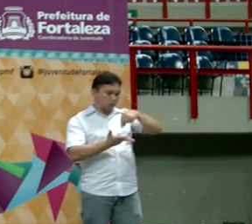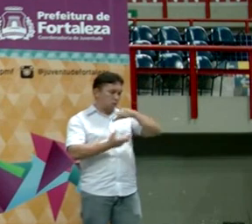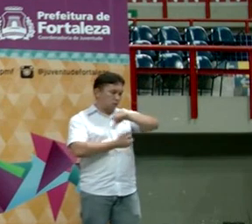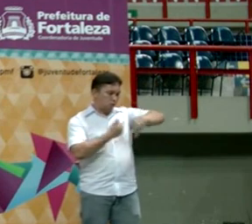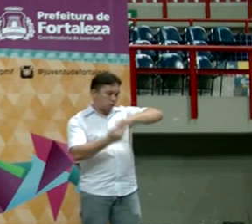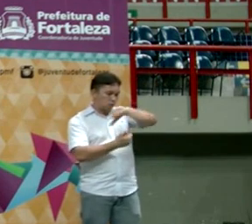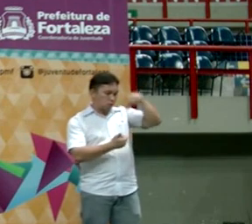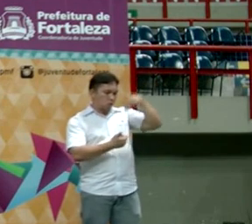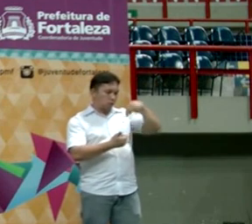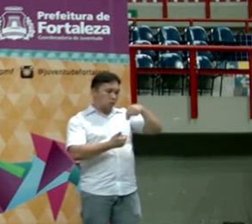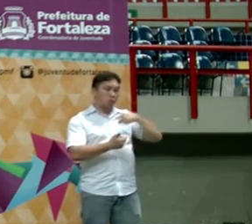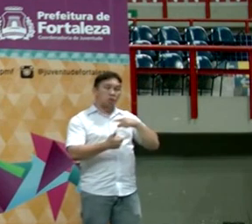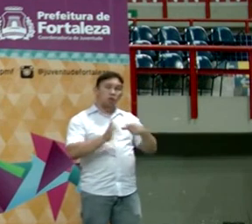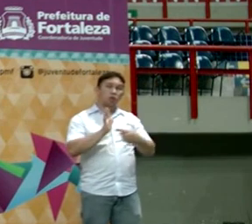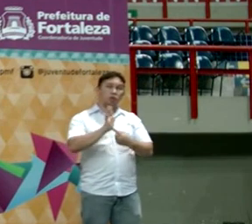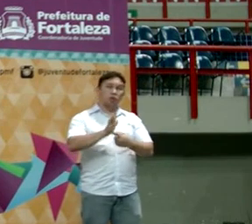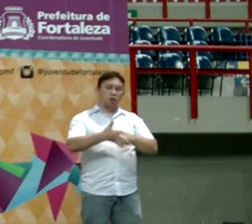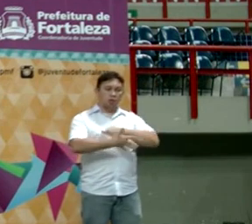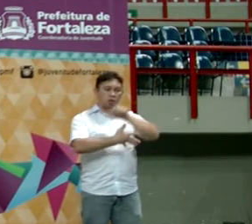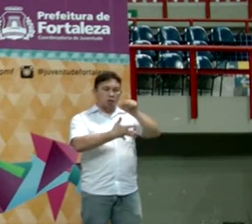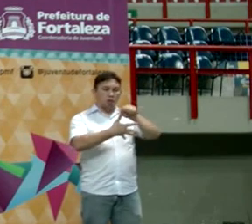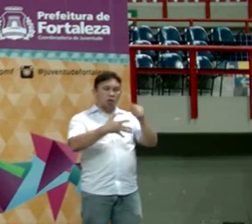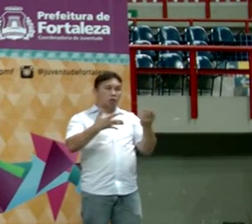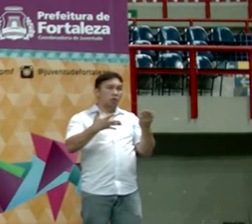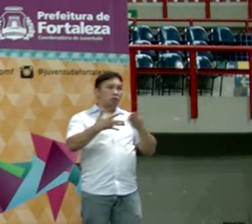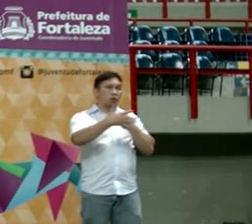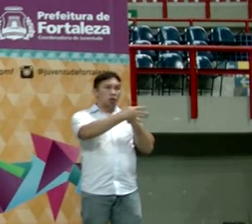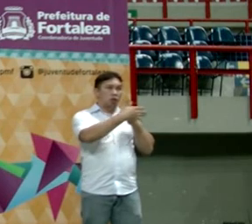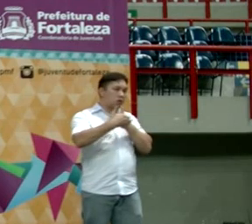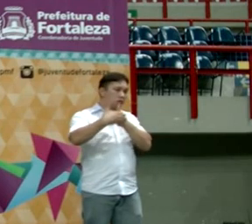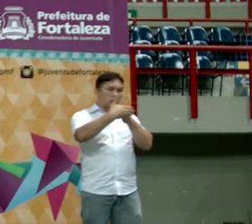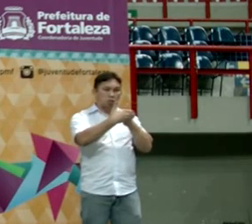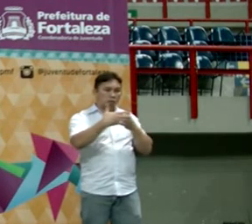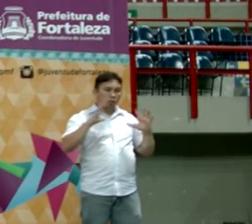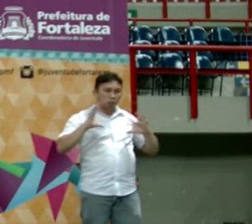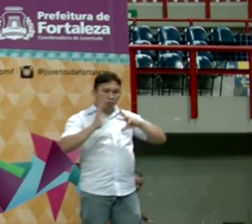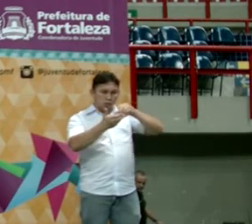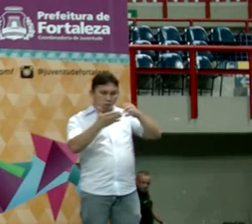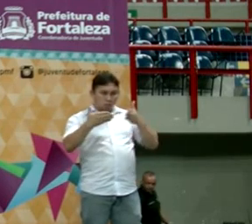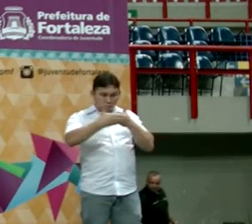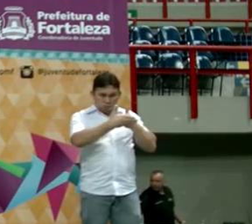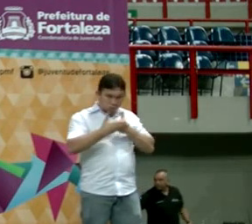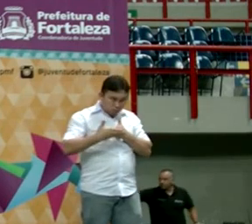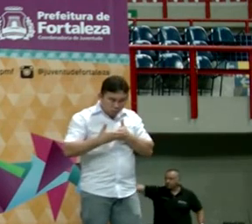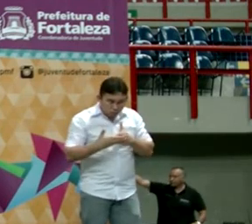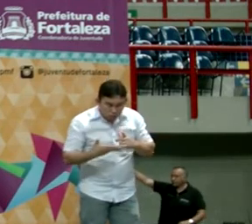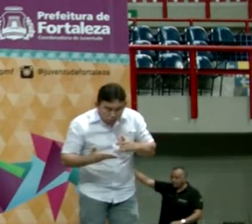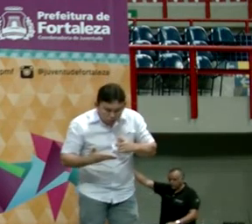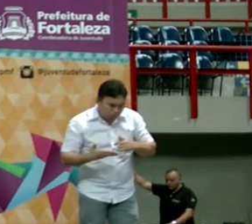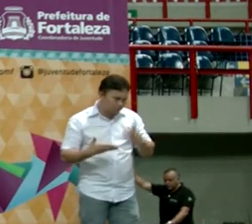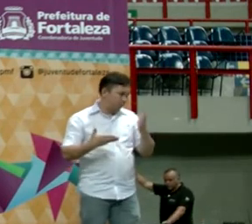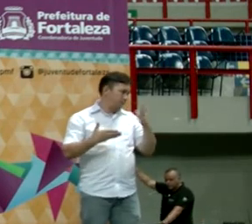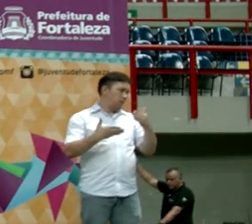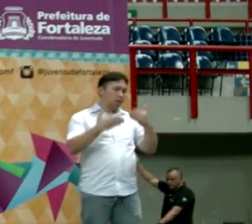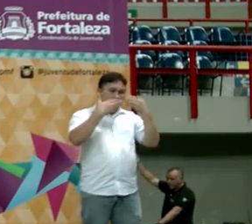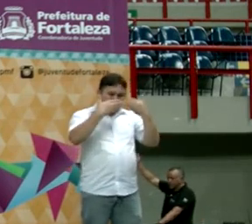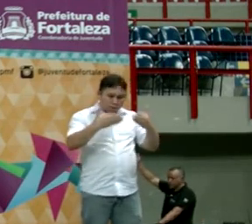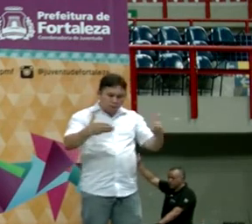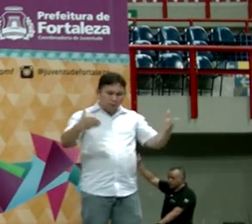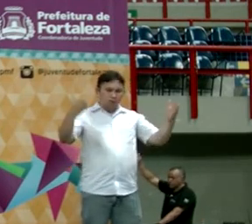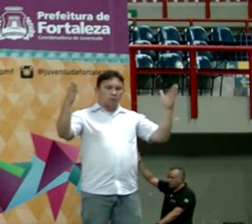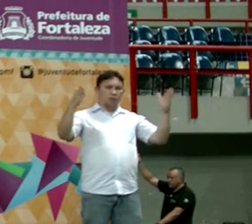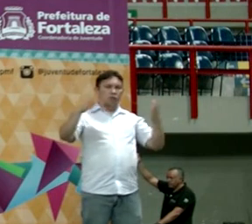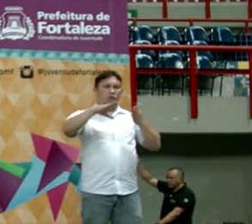virando global, o item A diz que fechou as fronteiras nacionais. Na globalização, as fronteiras nacionais estão fechadas? Não. A